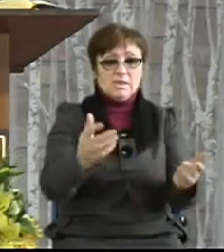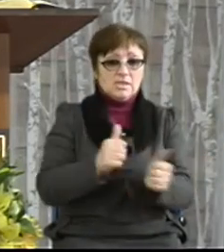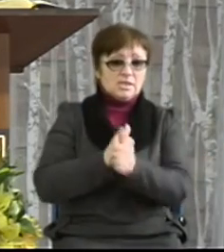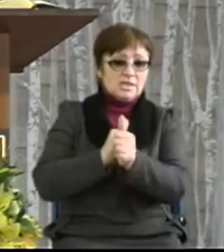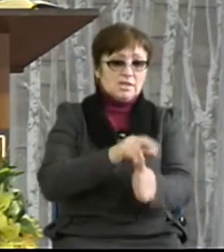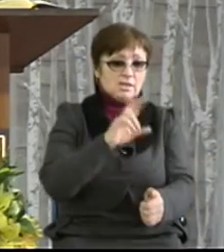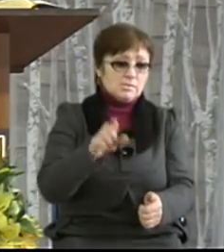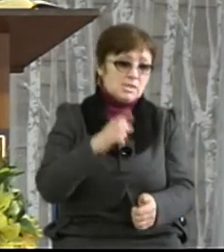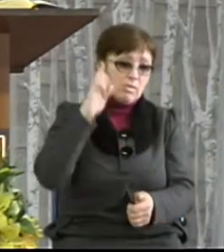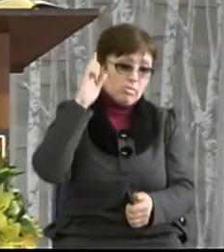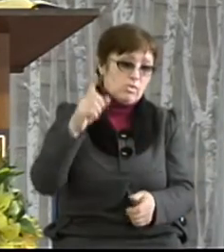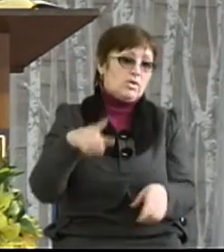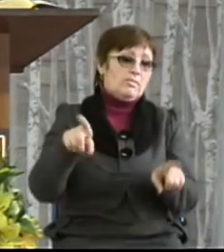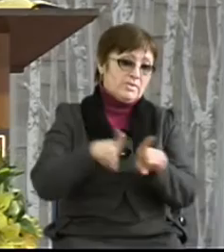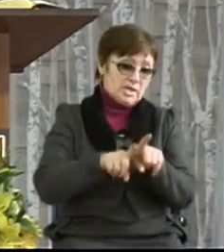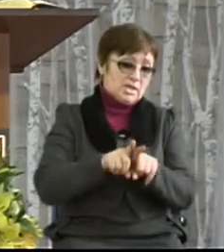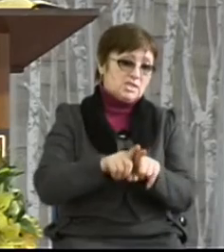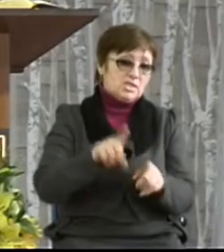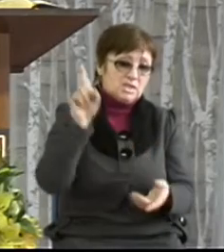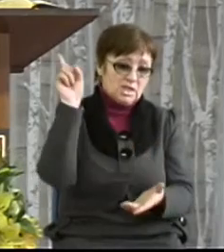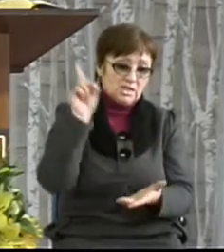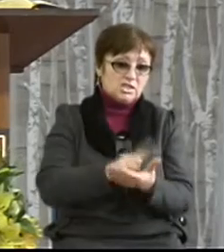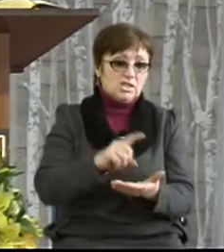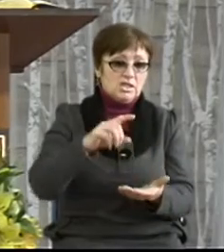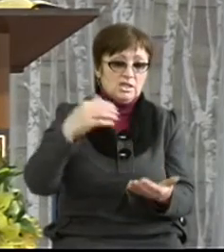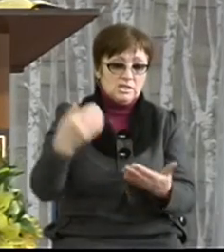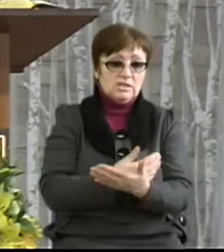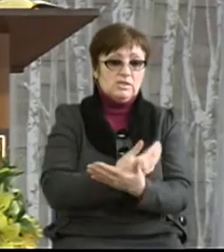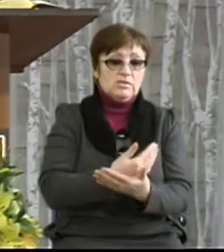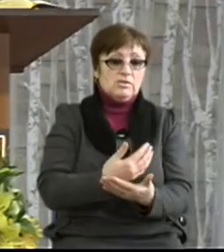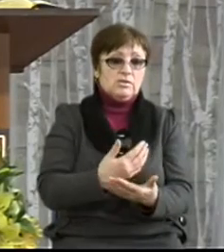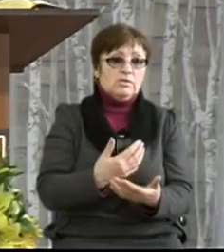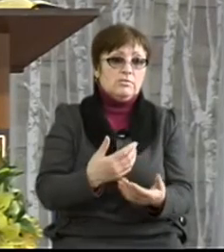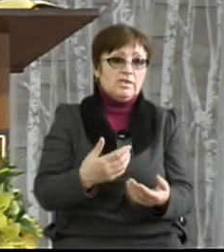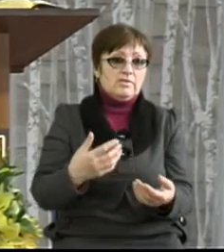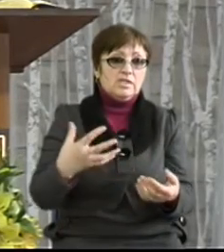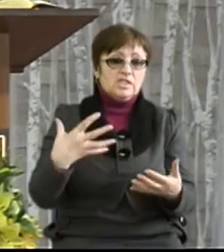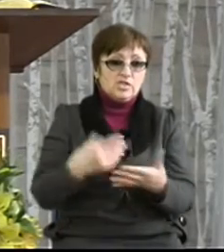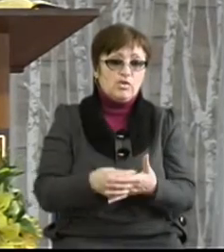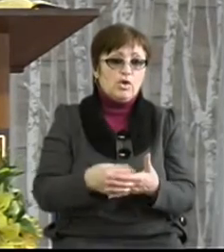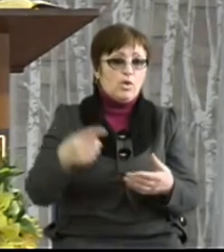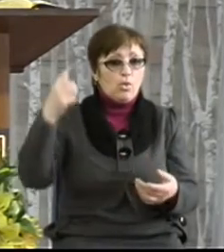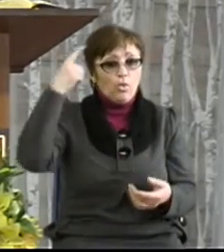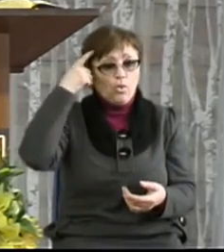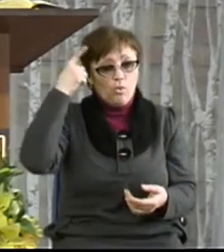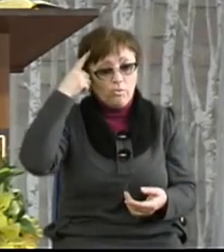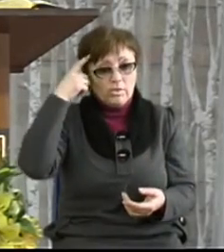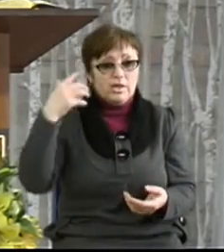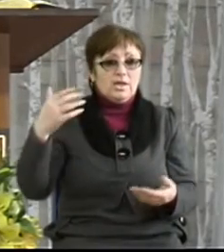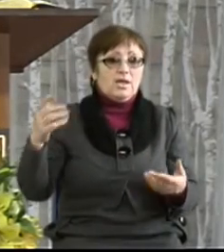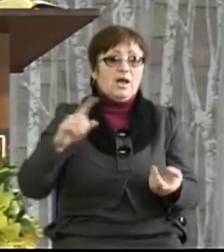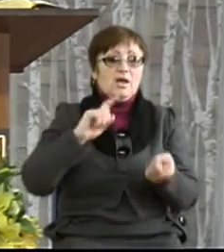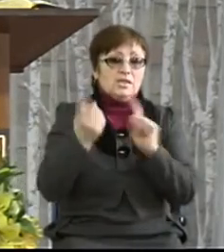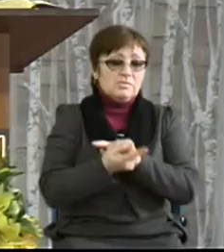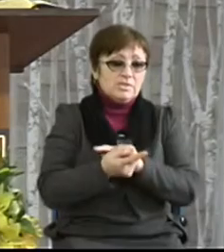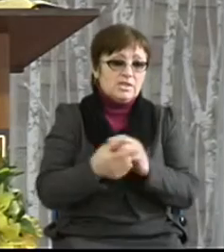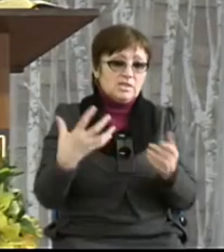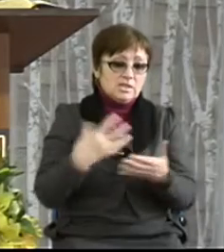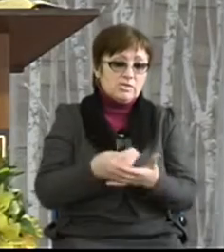то значит мы должны также преобразовать свой ум, преобразовать свое мышление, изменить свою жизнь